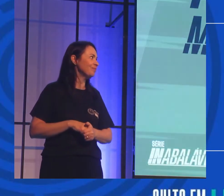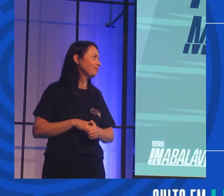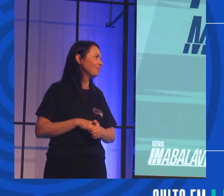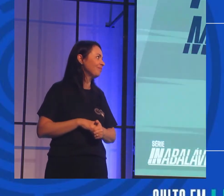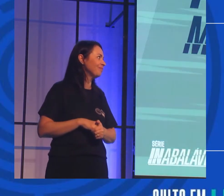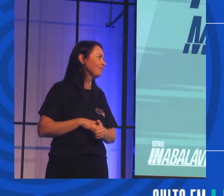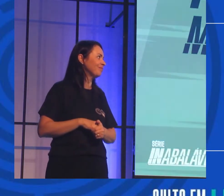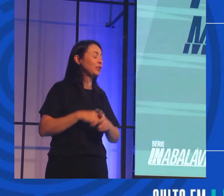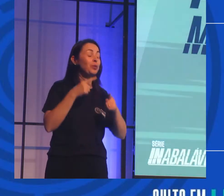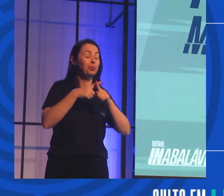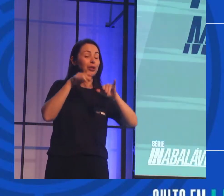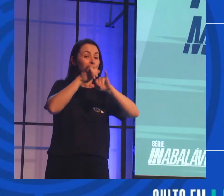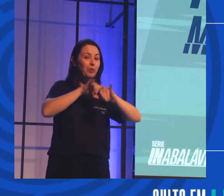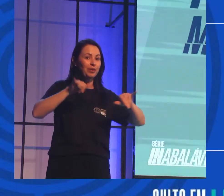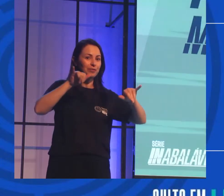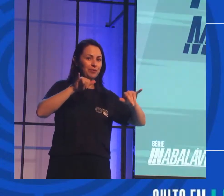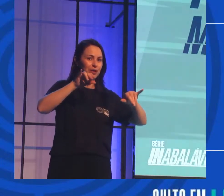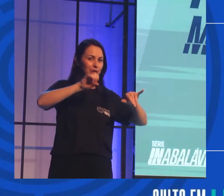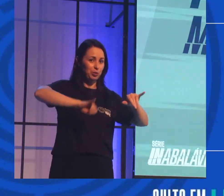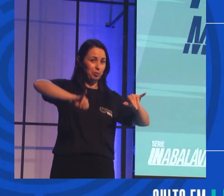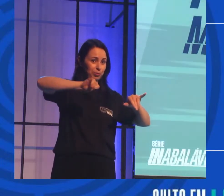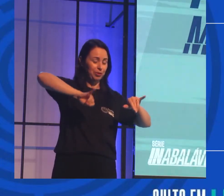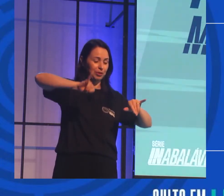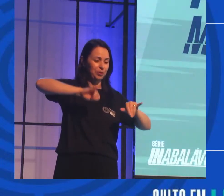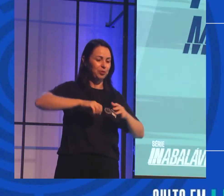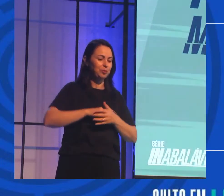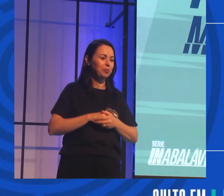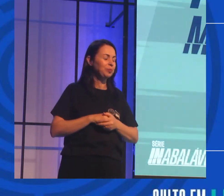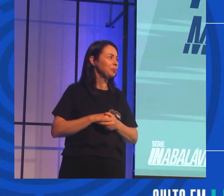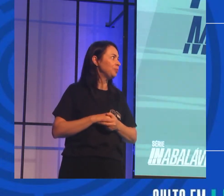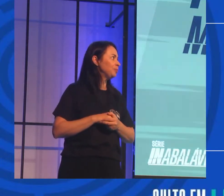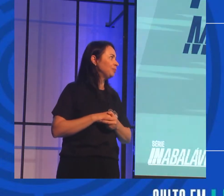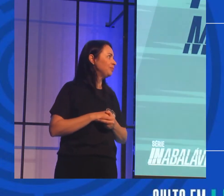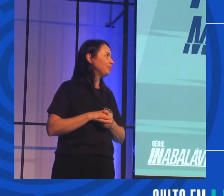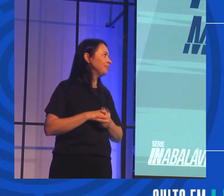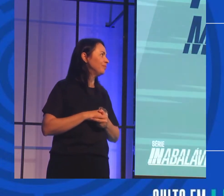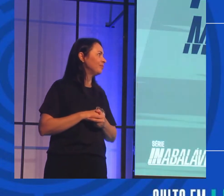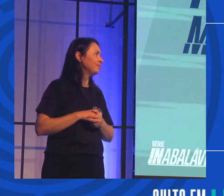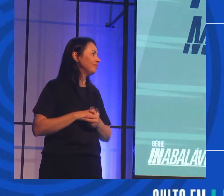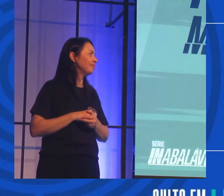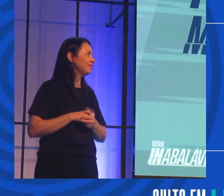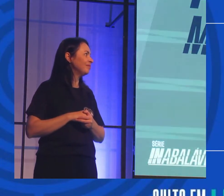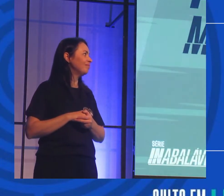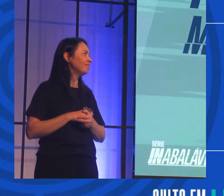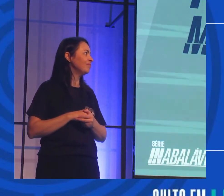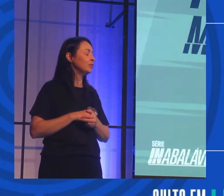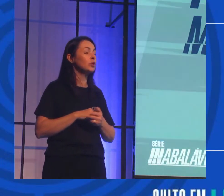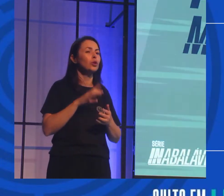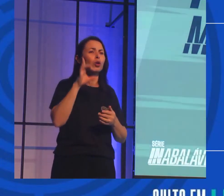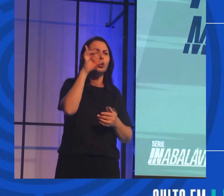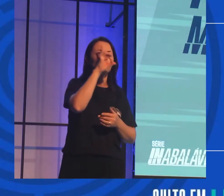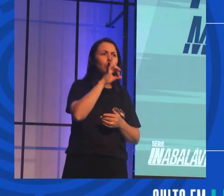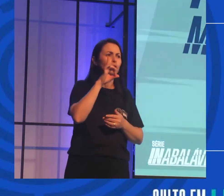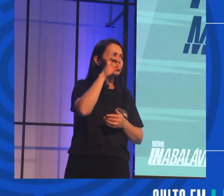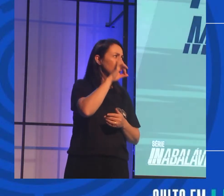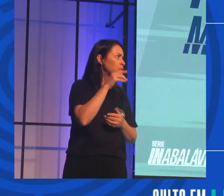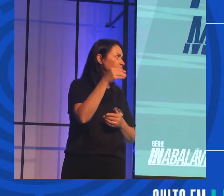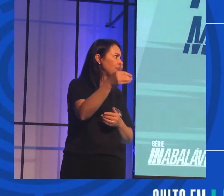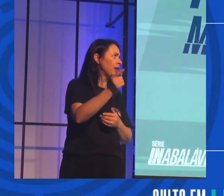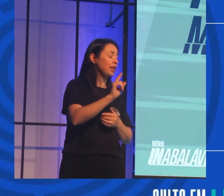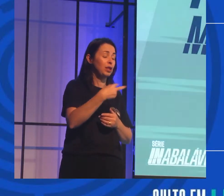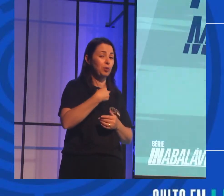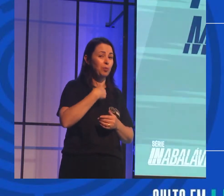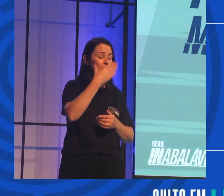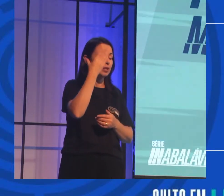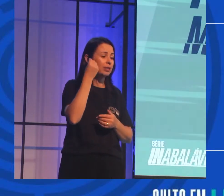muito importante. Não sei se tu chegou a dar esse aviso. Domingo que vem não vamos ter ceia. Mas